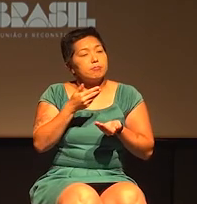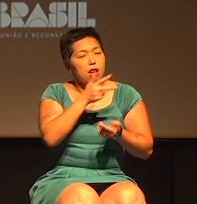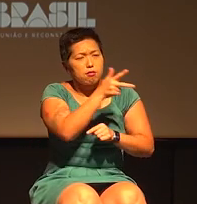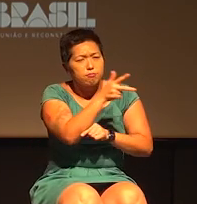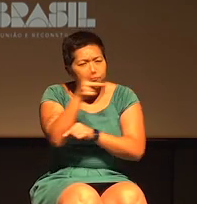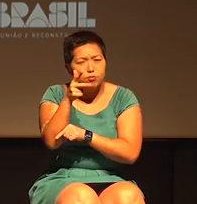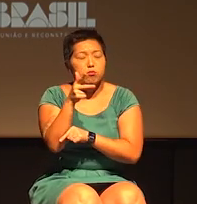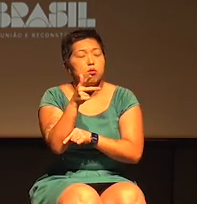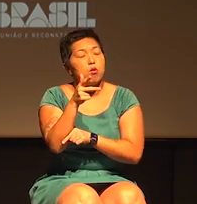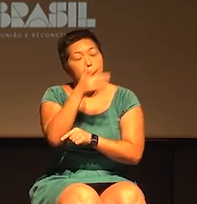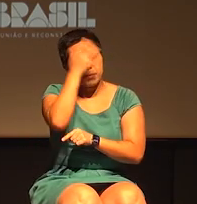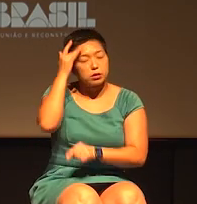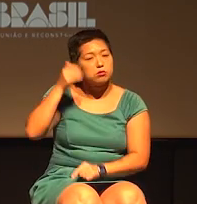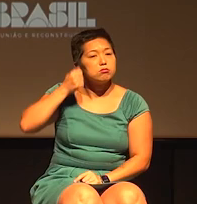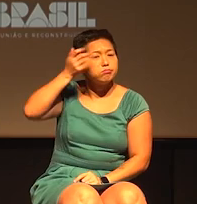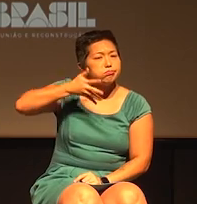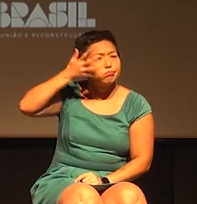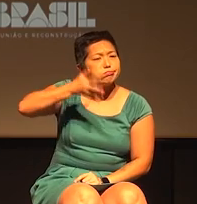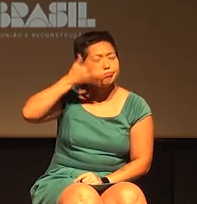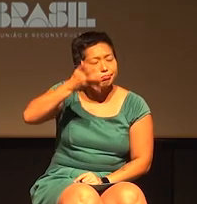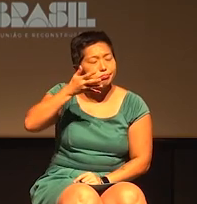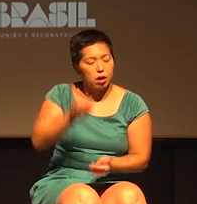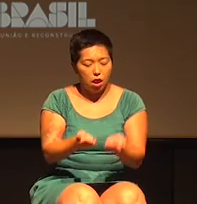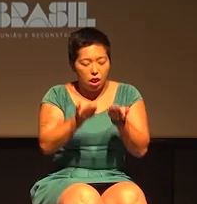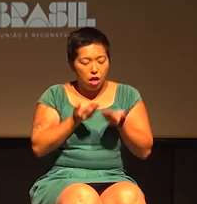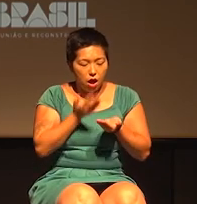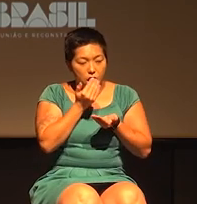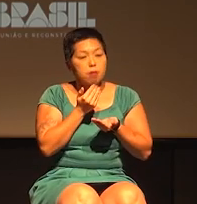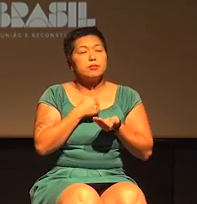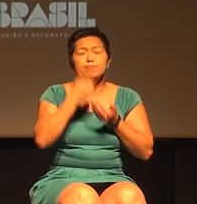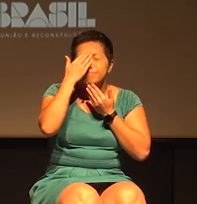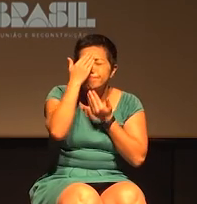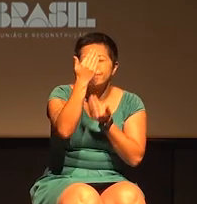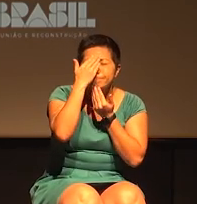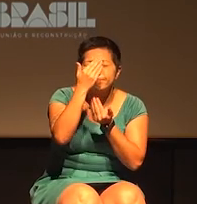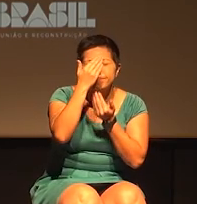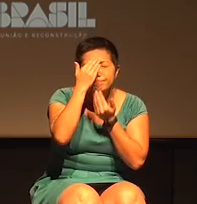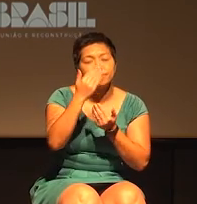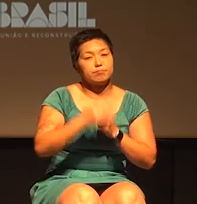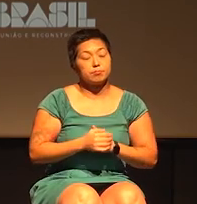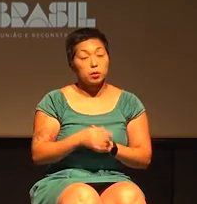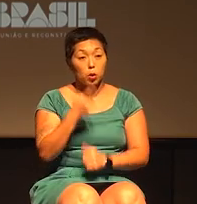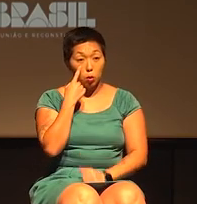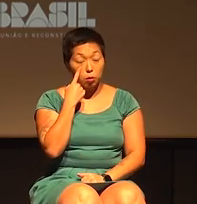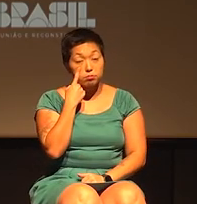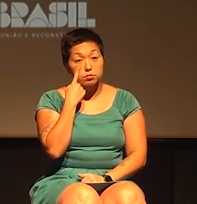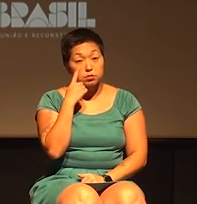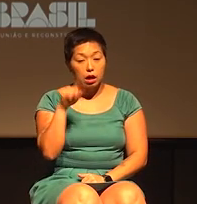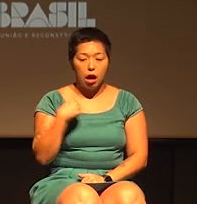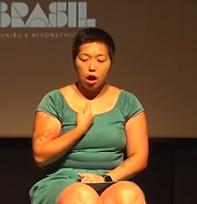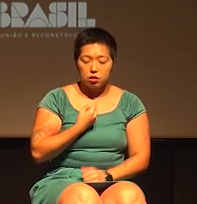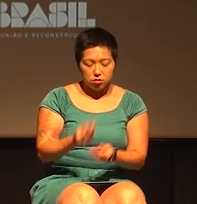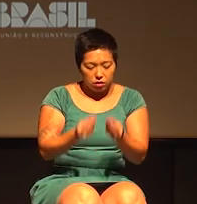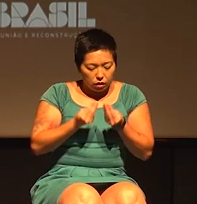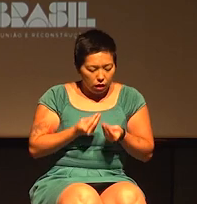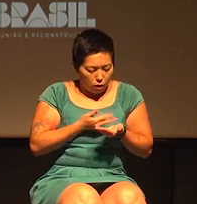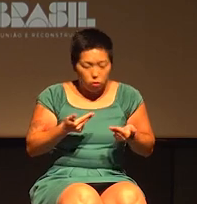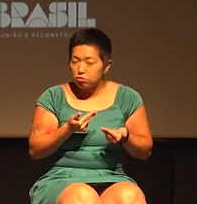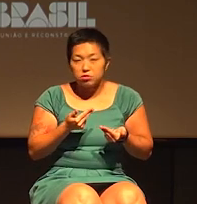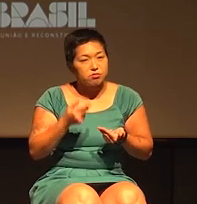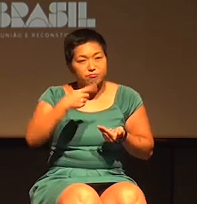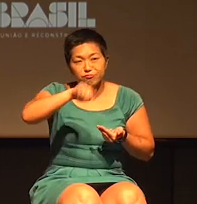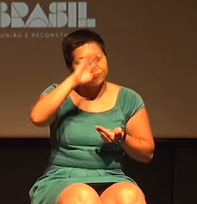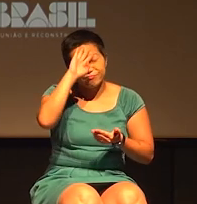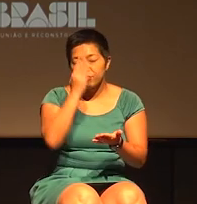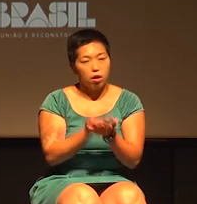filmou né a uma das meninas que recebeu a comida e ela e ela agradecia muito e dizia e assim olha a gente recebe coisas aqui que você nem